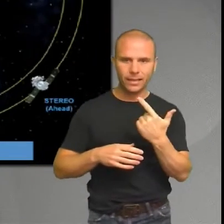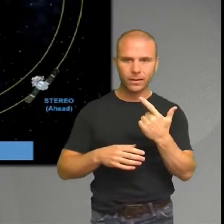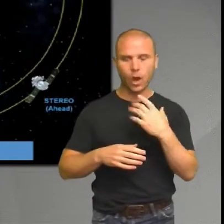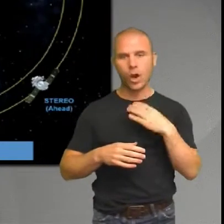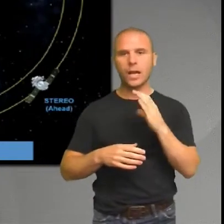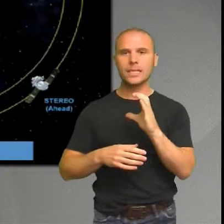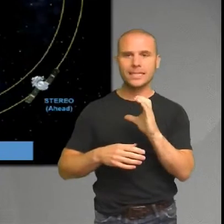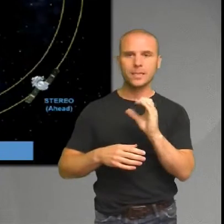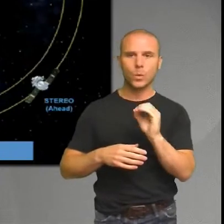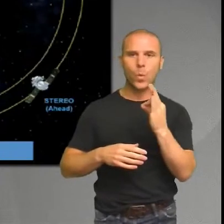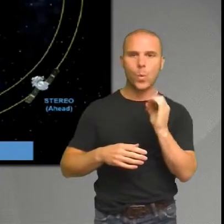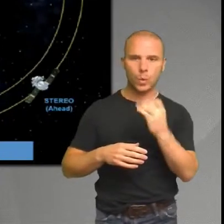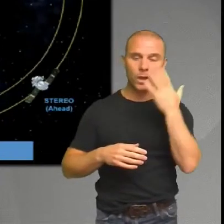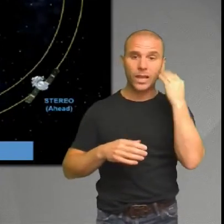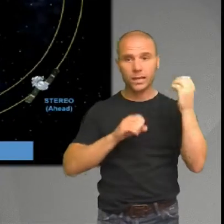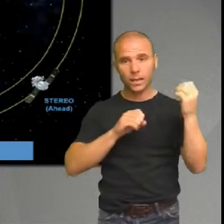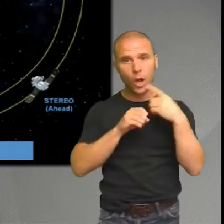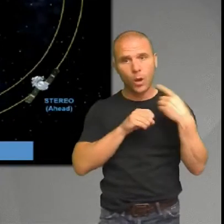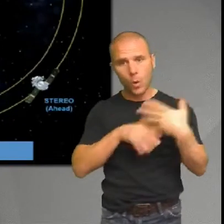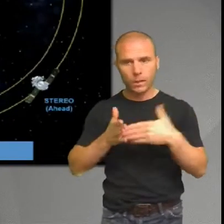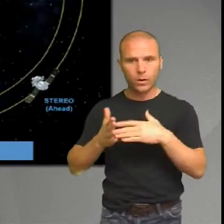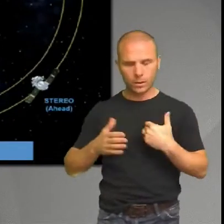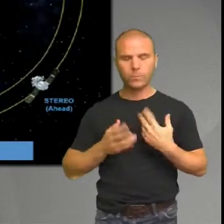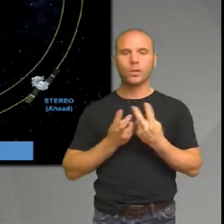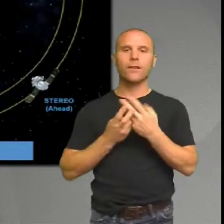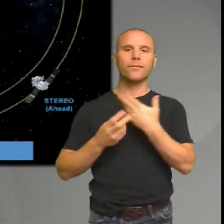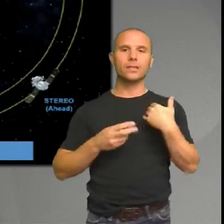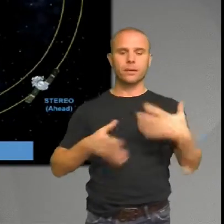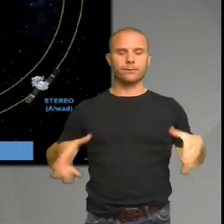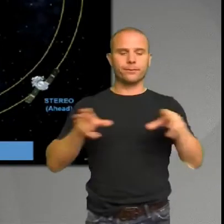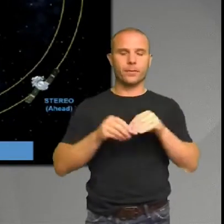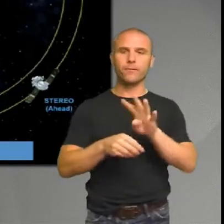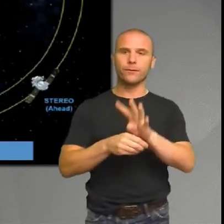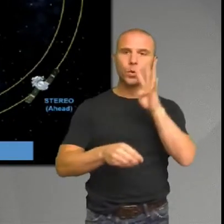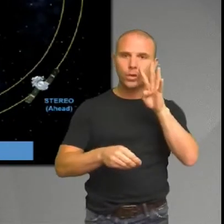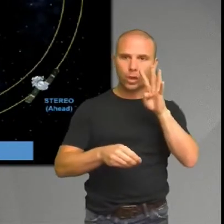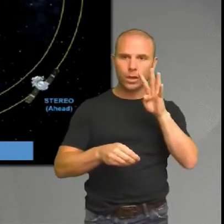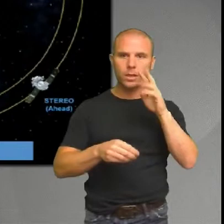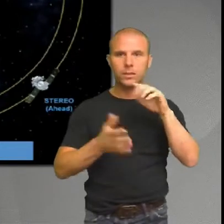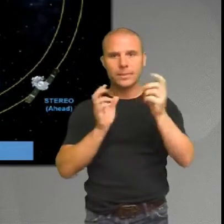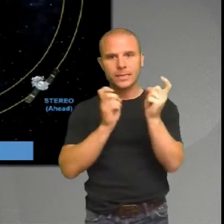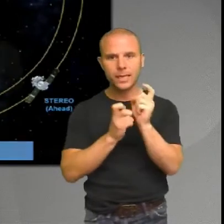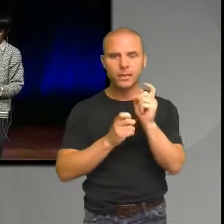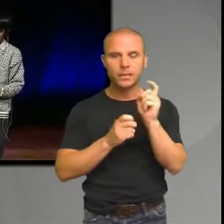dagliga space weather-rapporter. Det finns 14 regionala rymdvarningscentraler, alltså RVC, varav en i Lund.